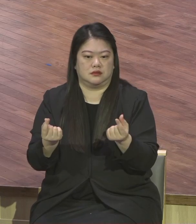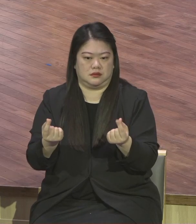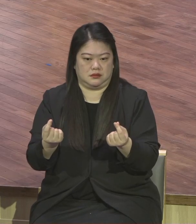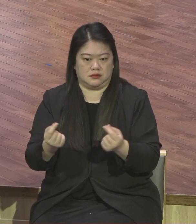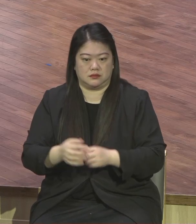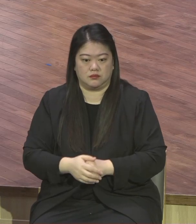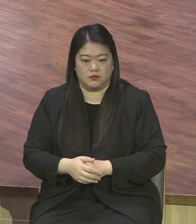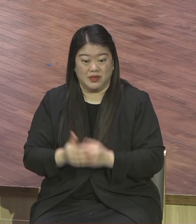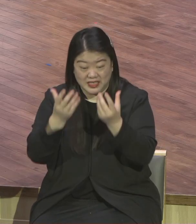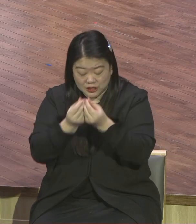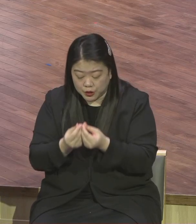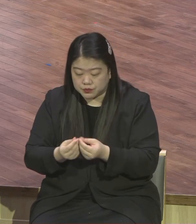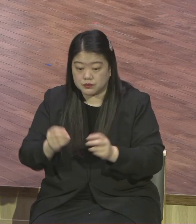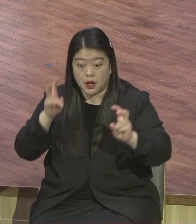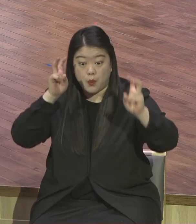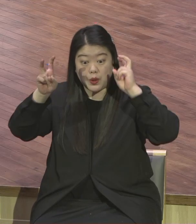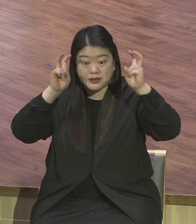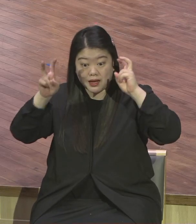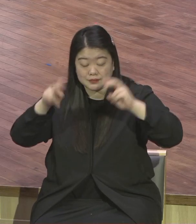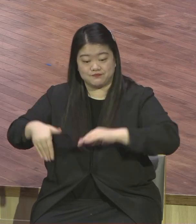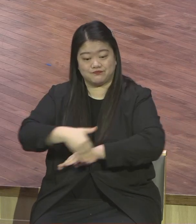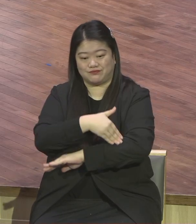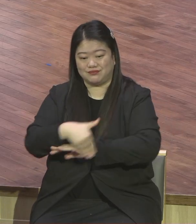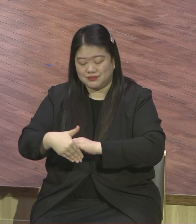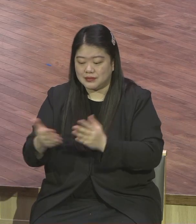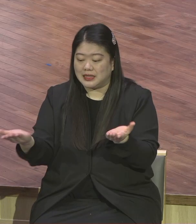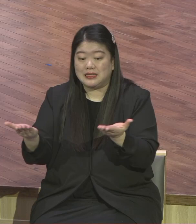직장 생활하는데 달라요. 이상하게 달라.